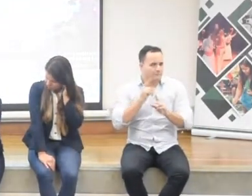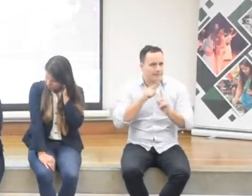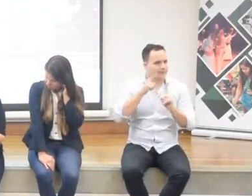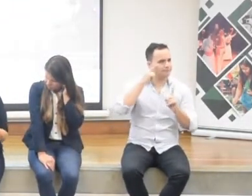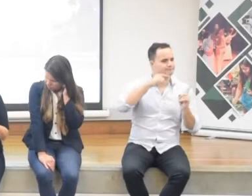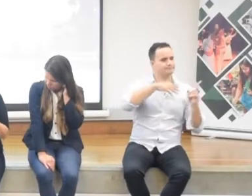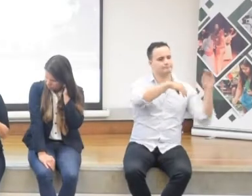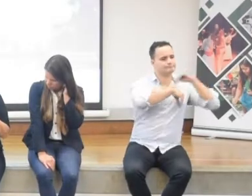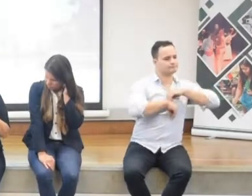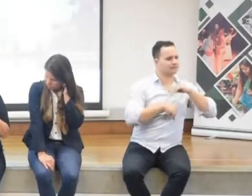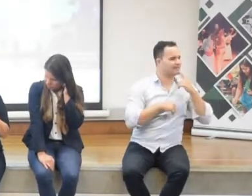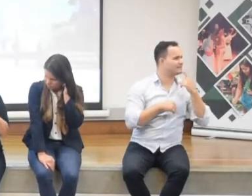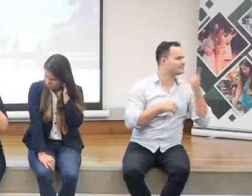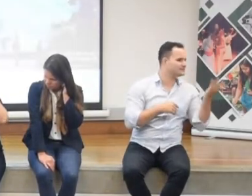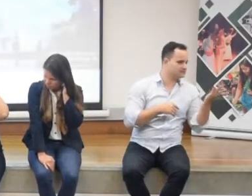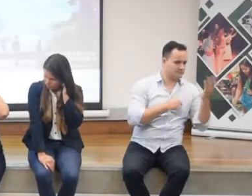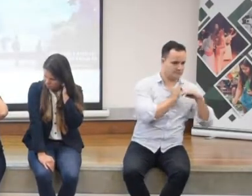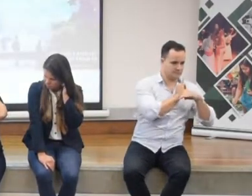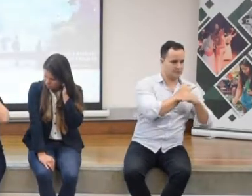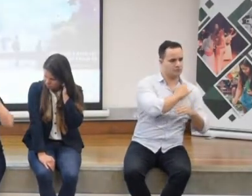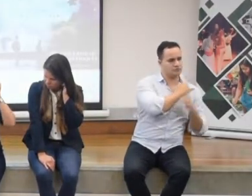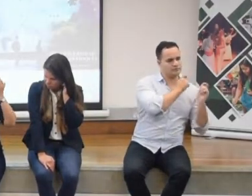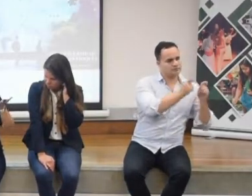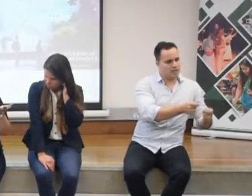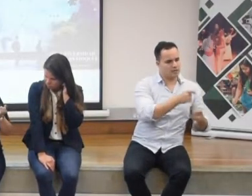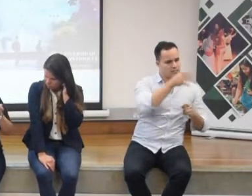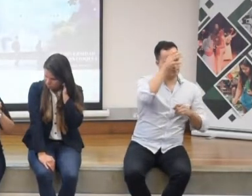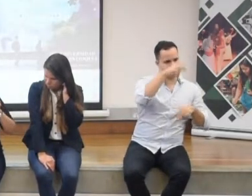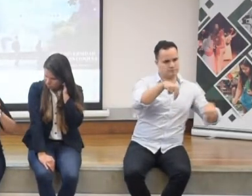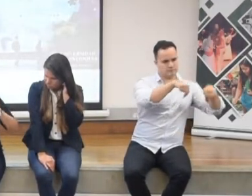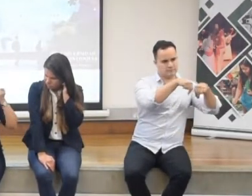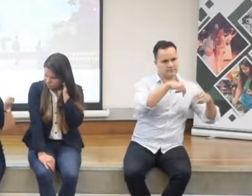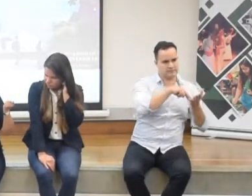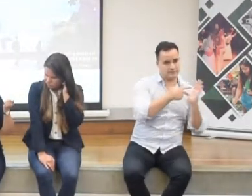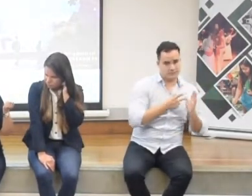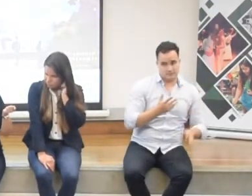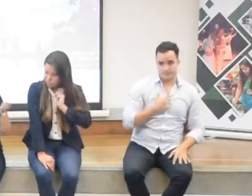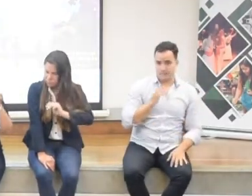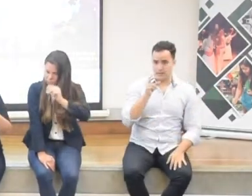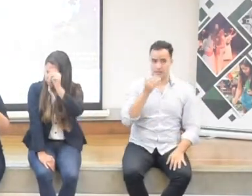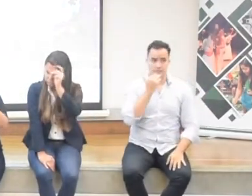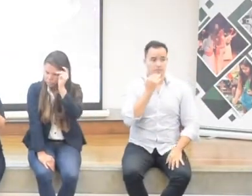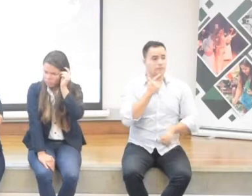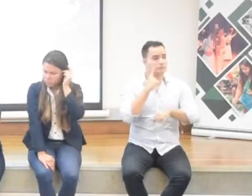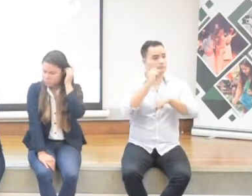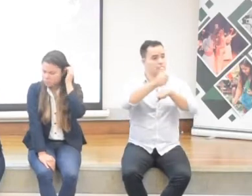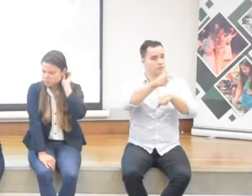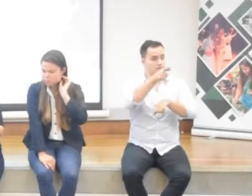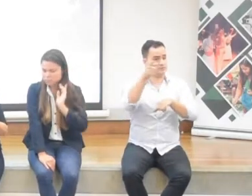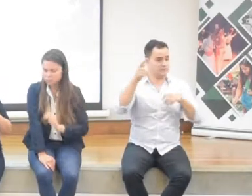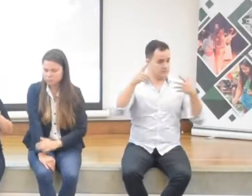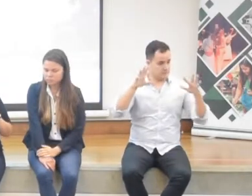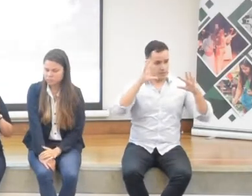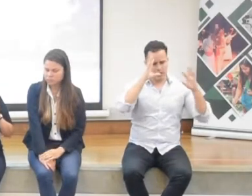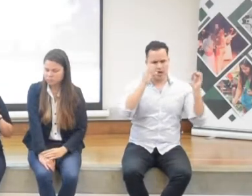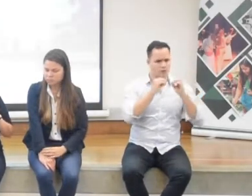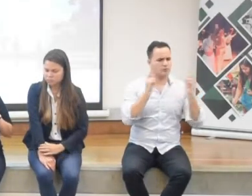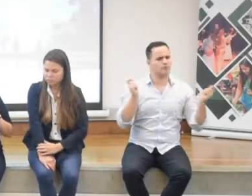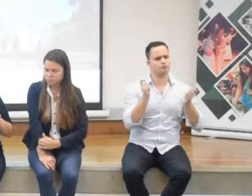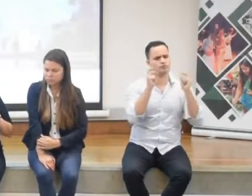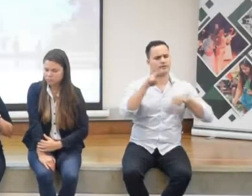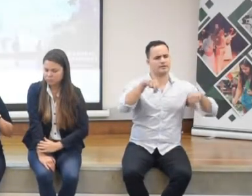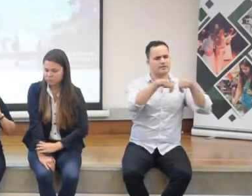la universidad al respecto. Por ejemplo, uno se entera de que los rectores han firmado acuerdos de promoción de